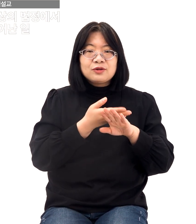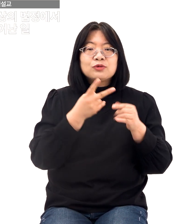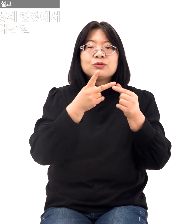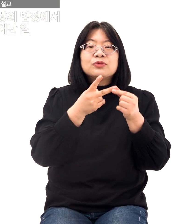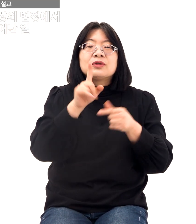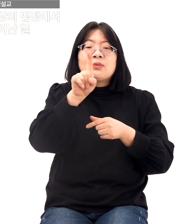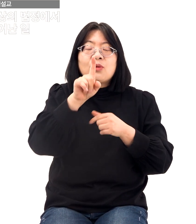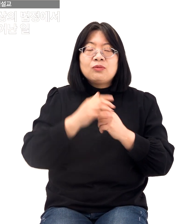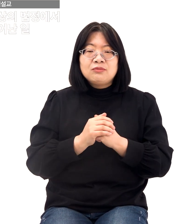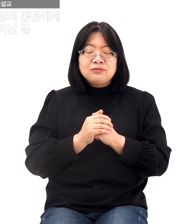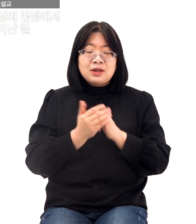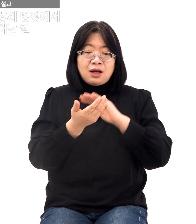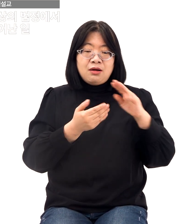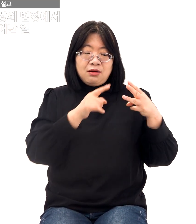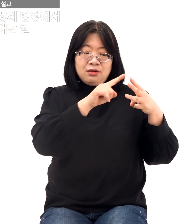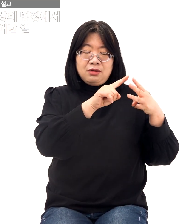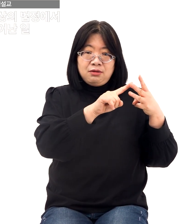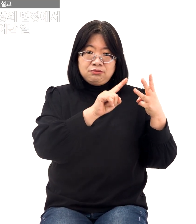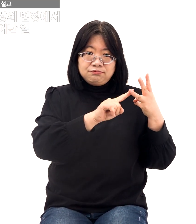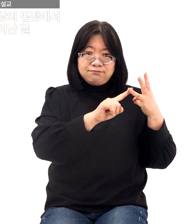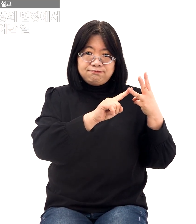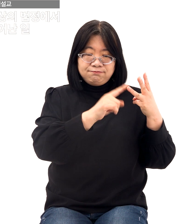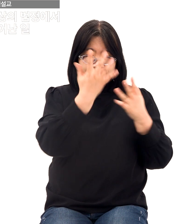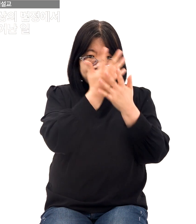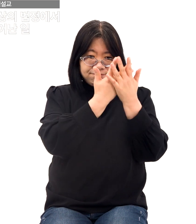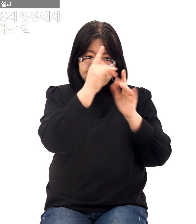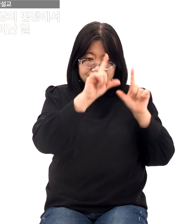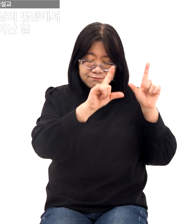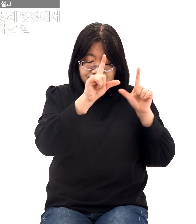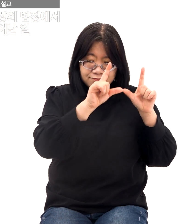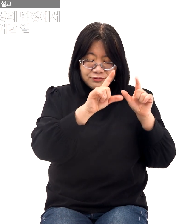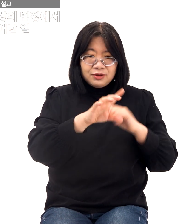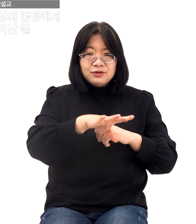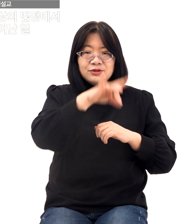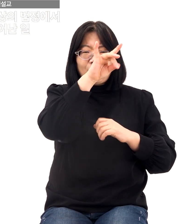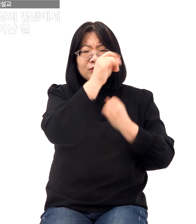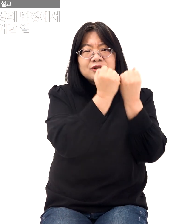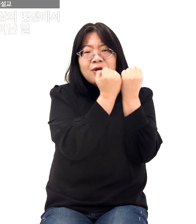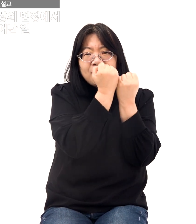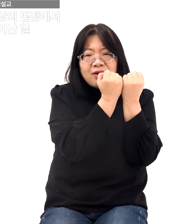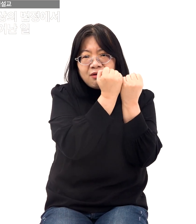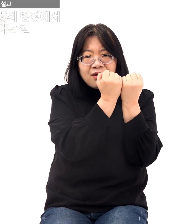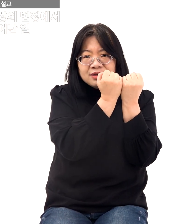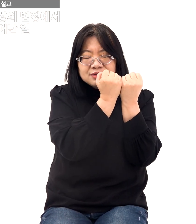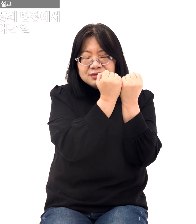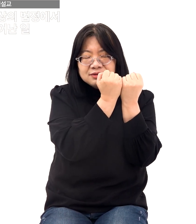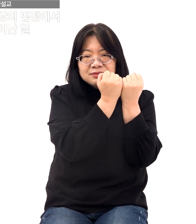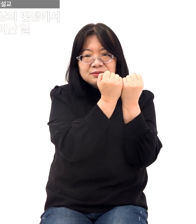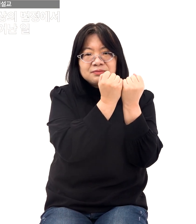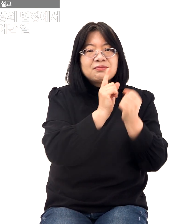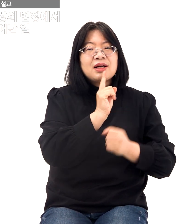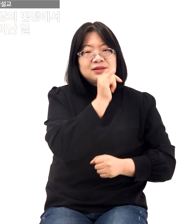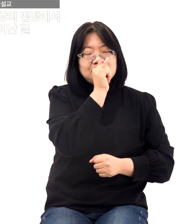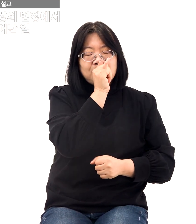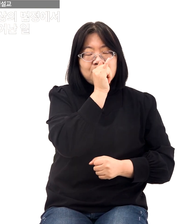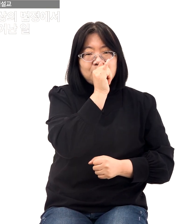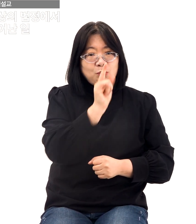앞에 세 환상은 도입부가 있었습니다. 내가 보니라는 도입부가